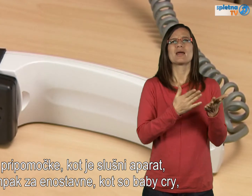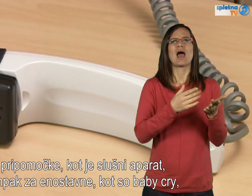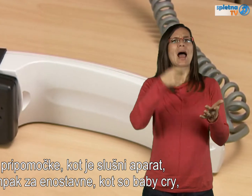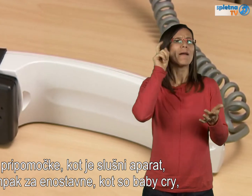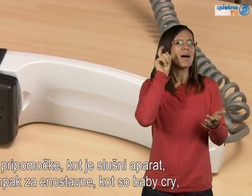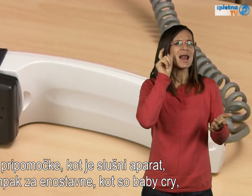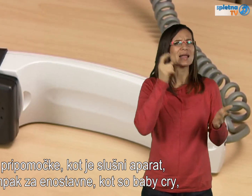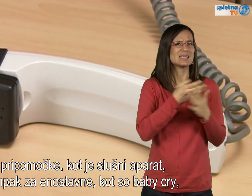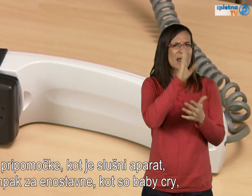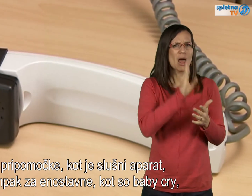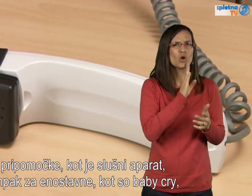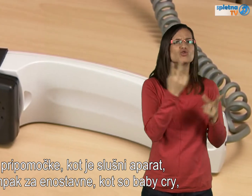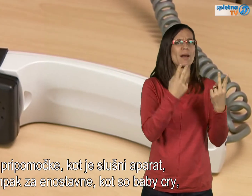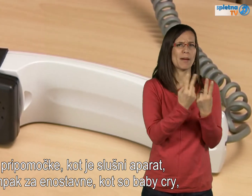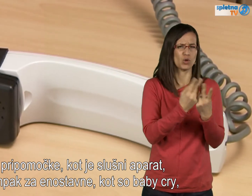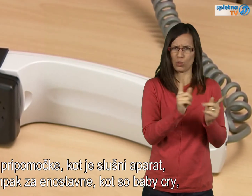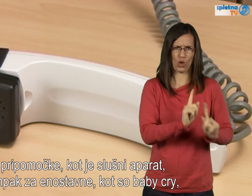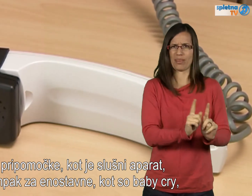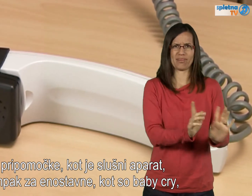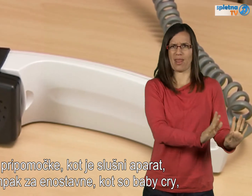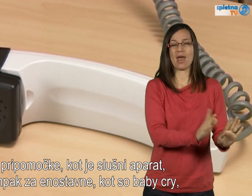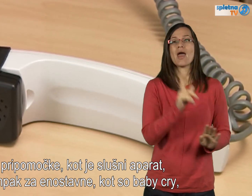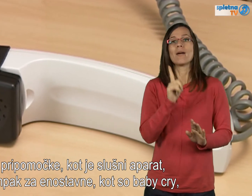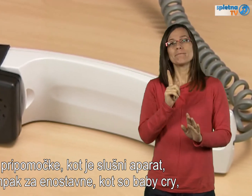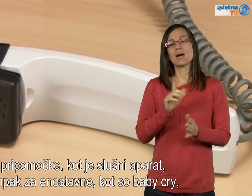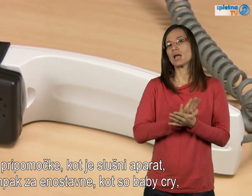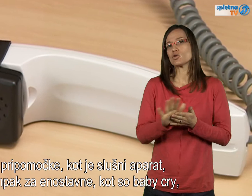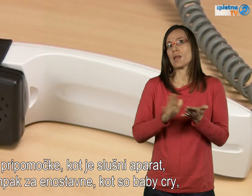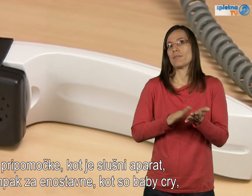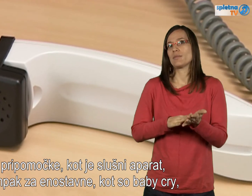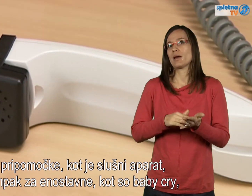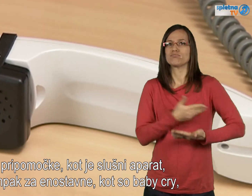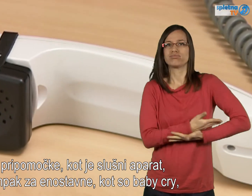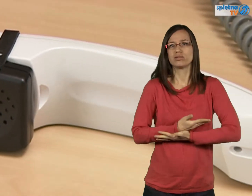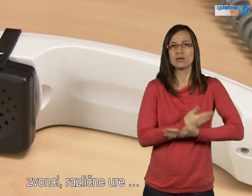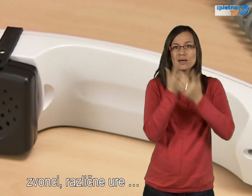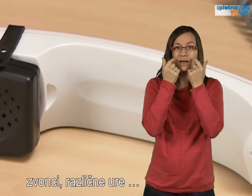za naglušne ali podobno, ampak za enostavno recimo baby cry za gluhe,